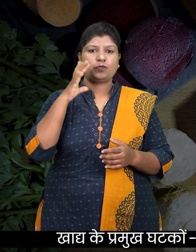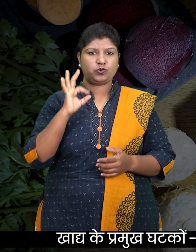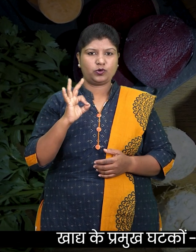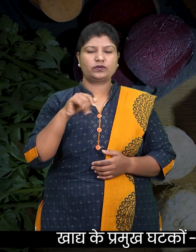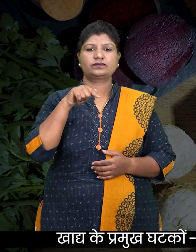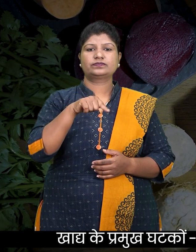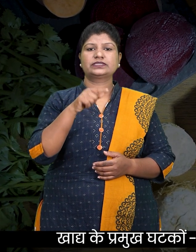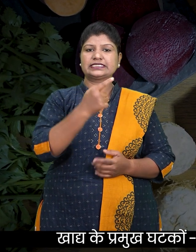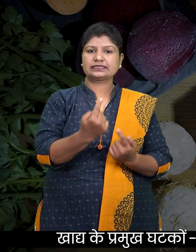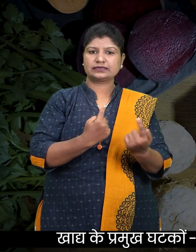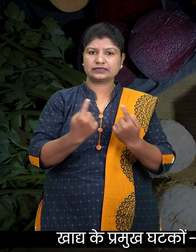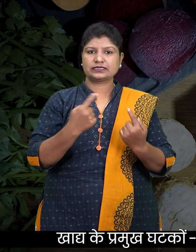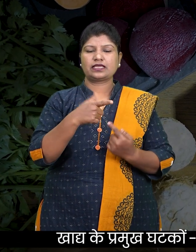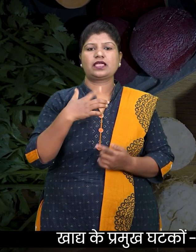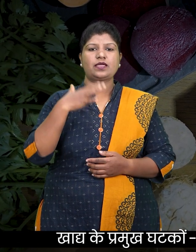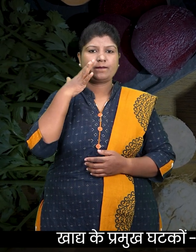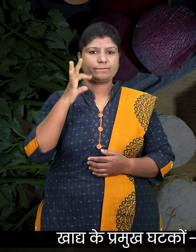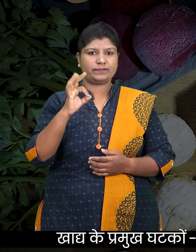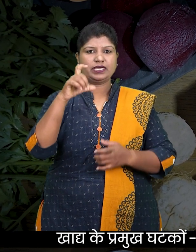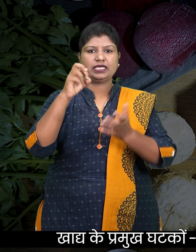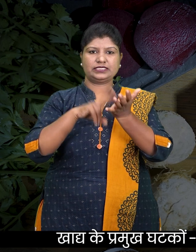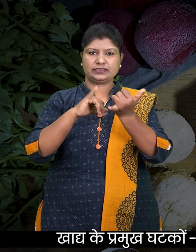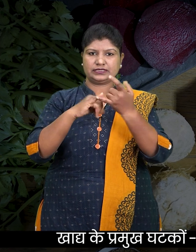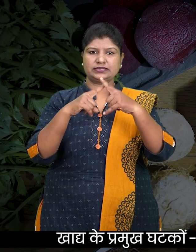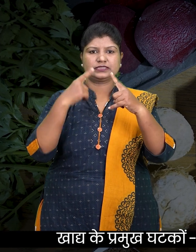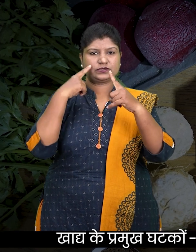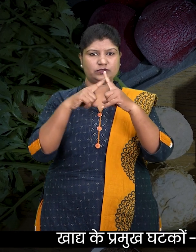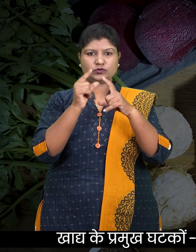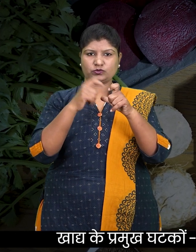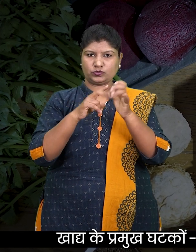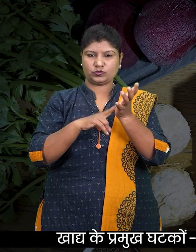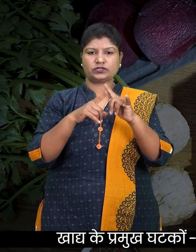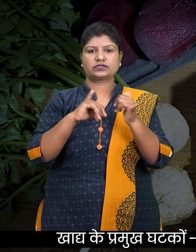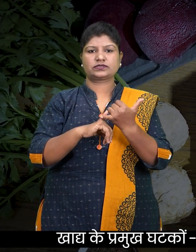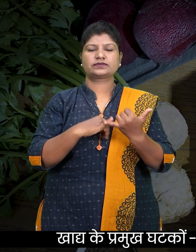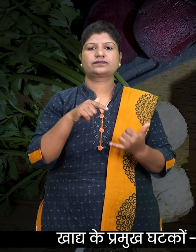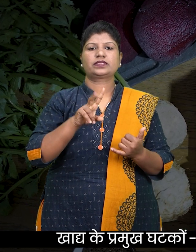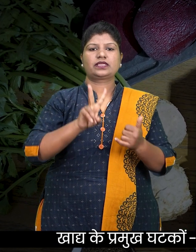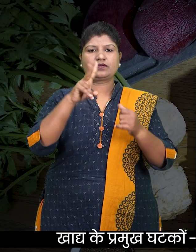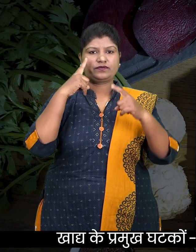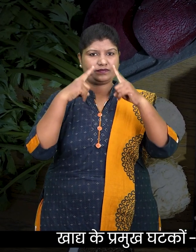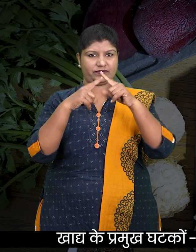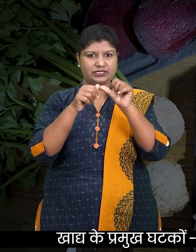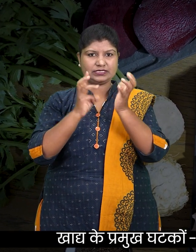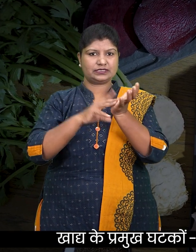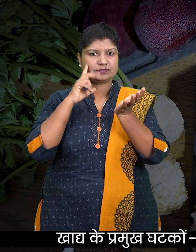प्रमुख घटकों, विटामिन और खनिजों के महत्व को व्यक्त कर सकेंगे।